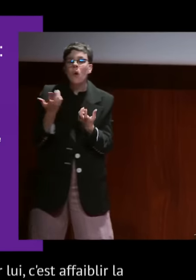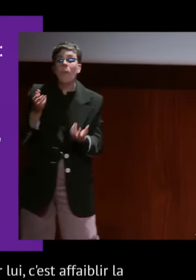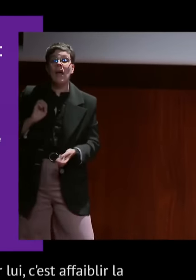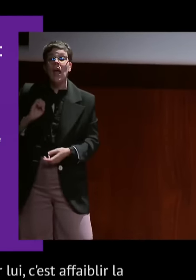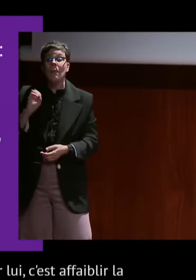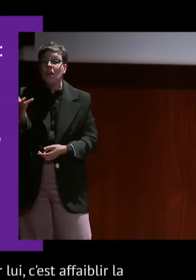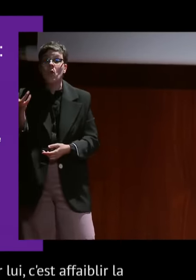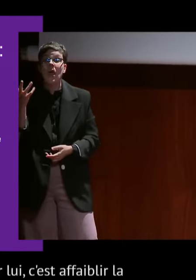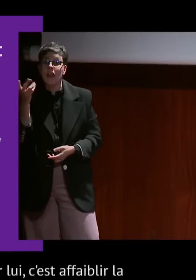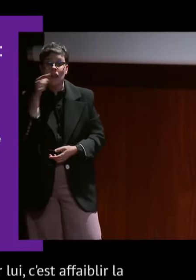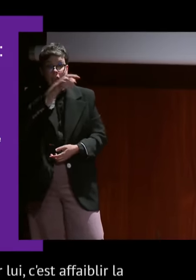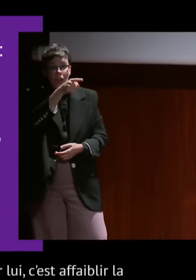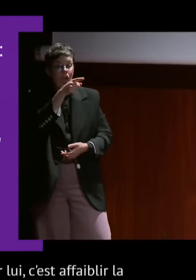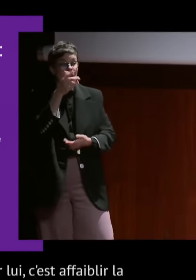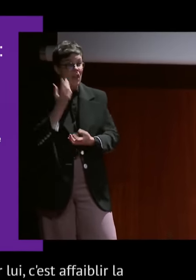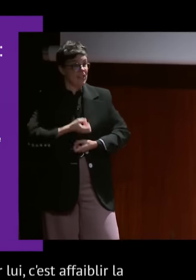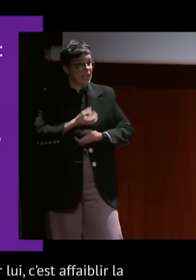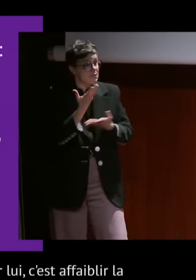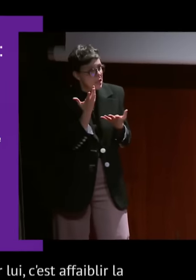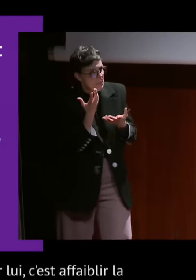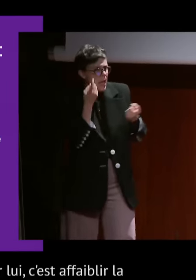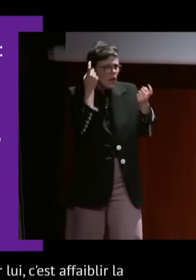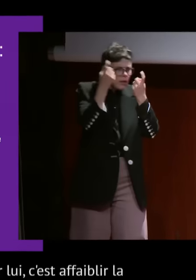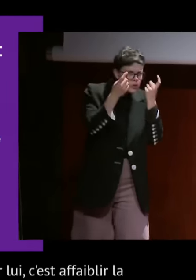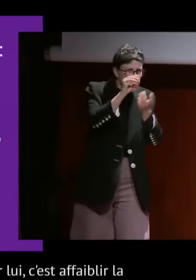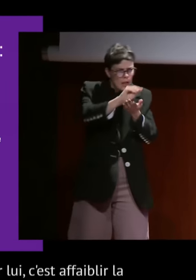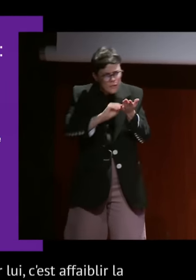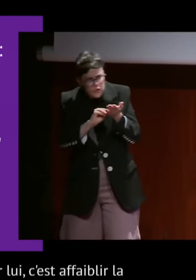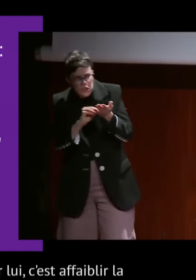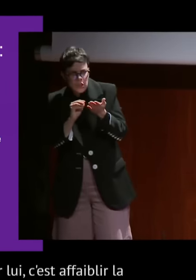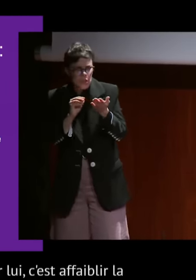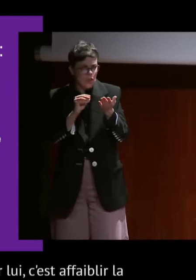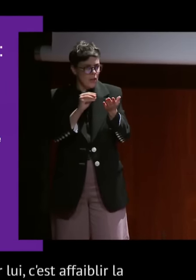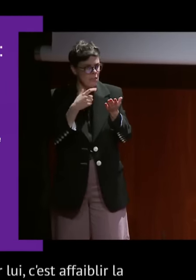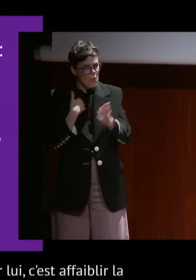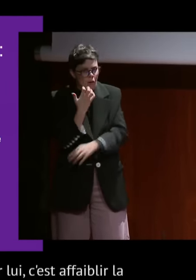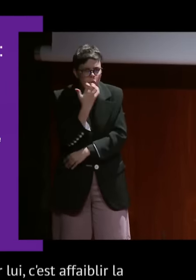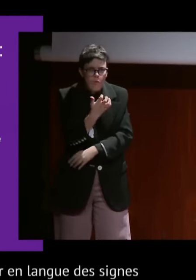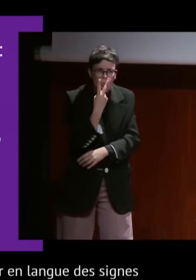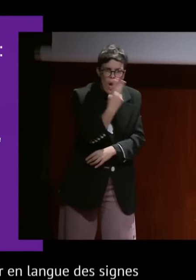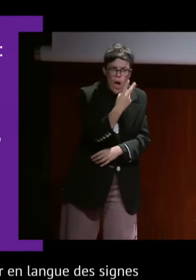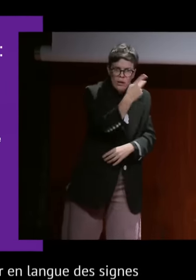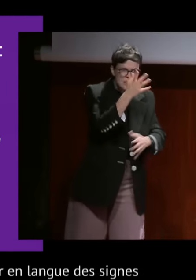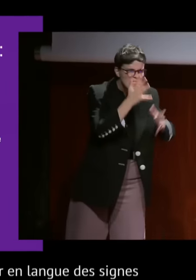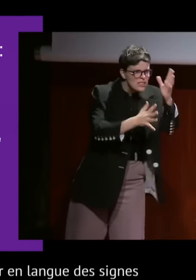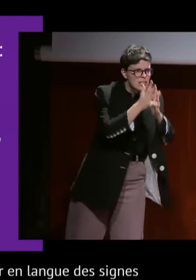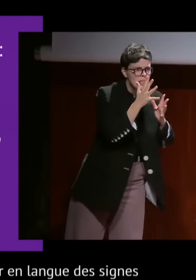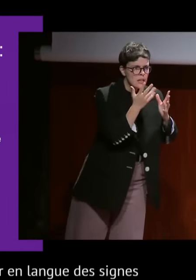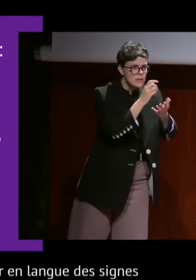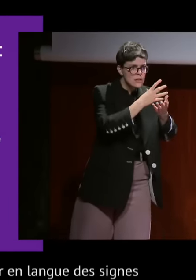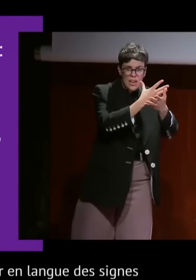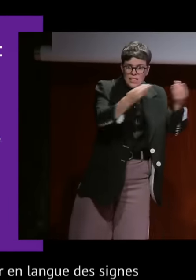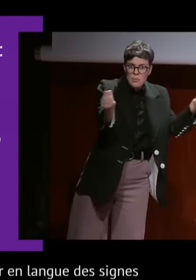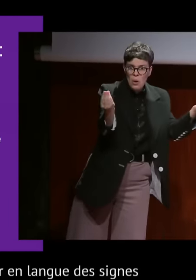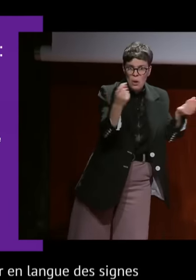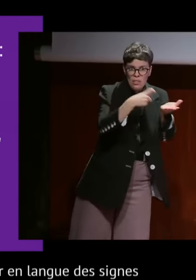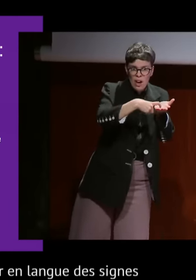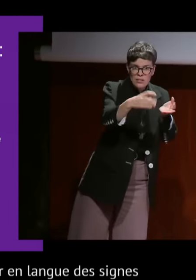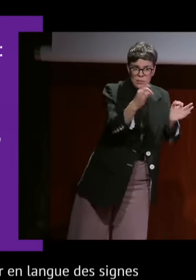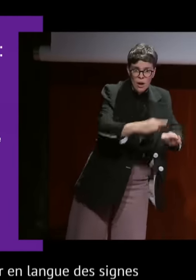c'est faire disparaître la langue d'expression. Emmanuel donc, a mené toute une réflexion avant d'écrire son livre, mais j'ai envie de